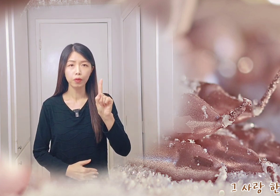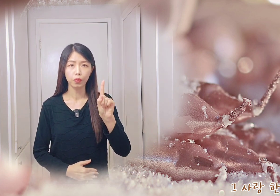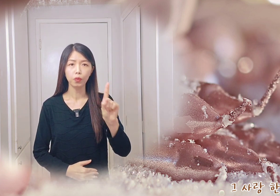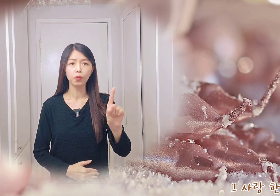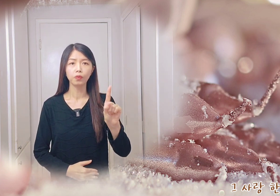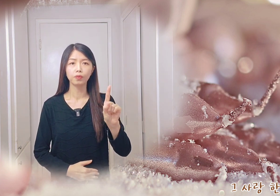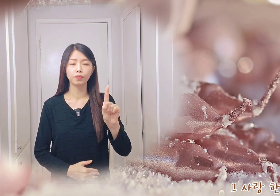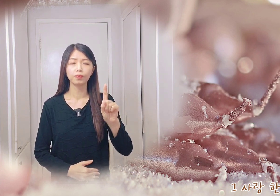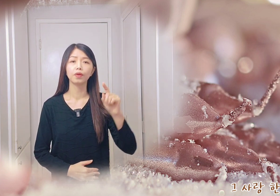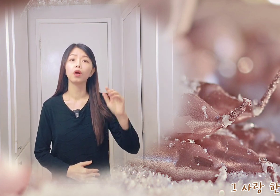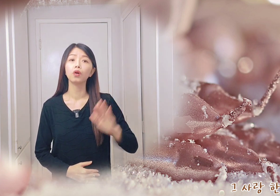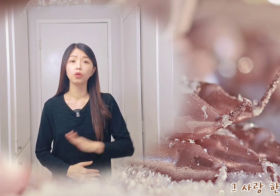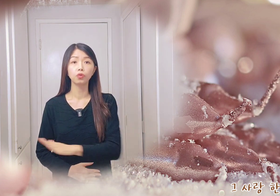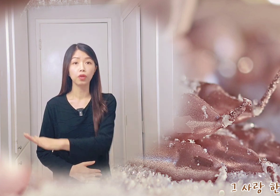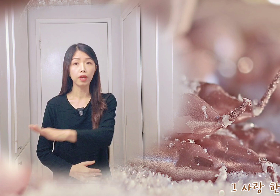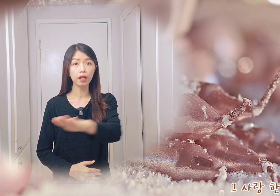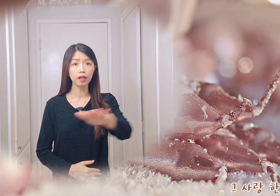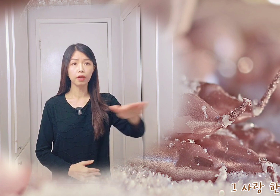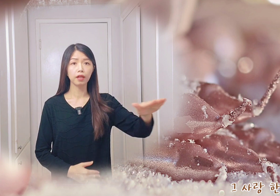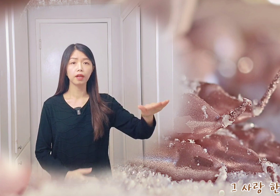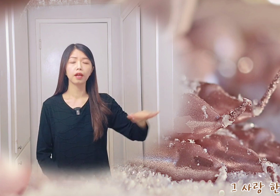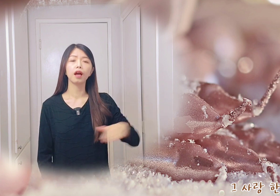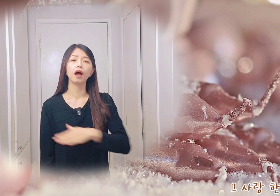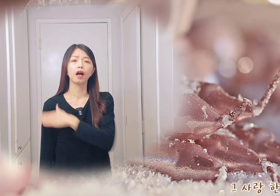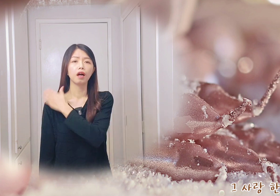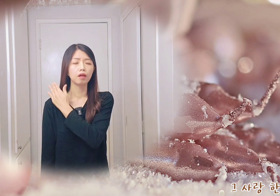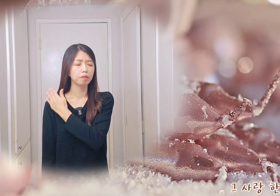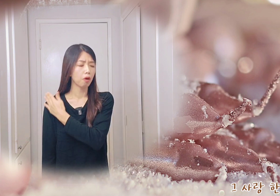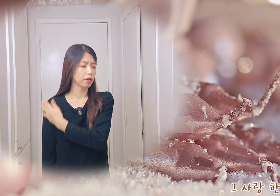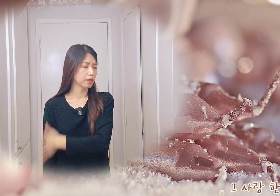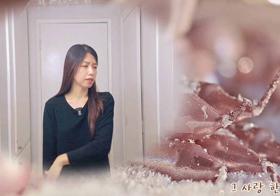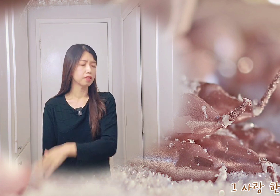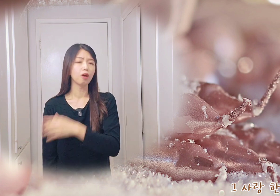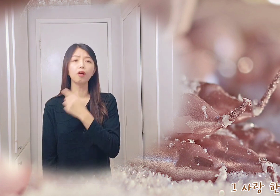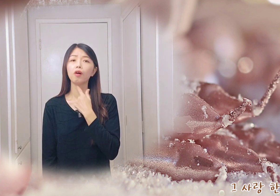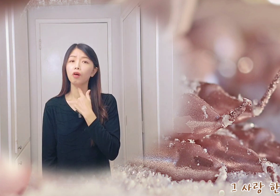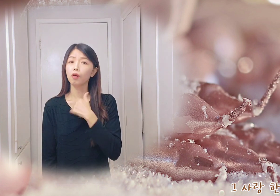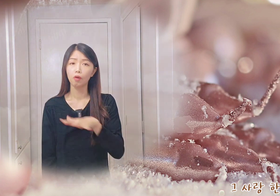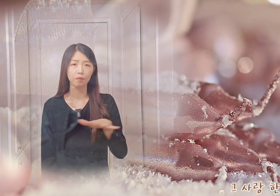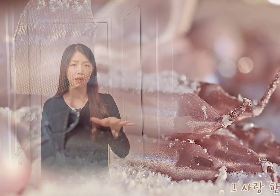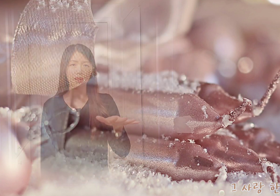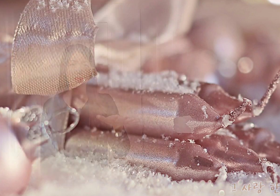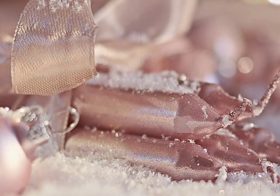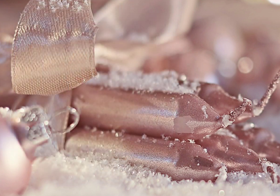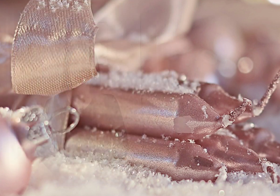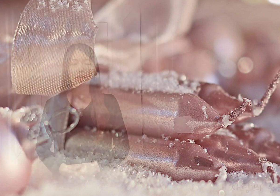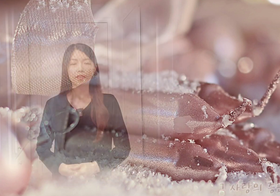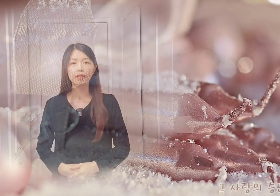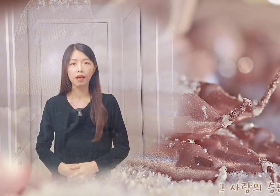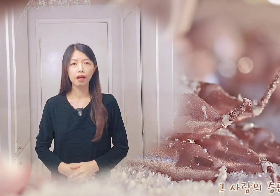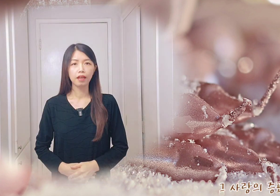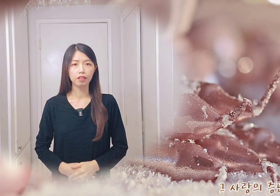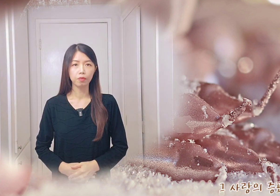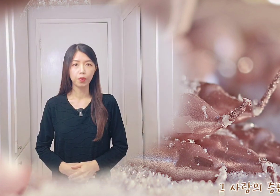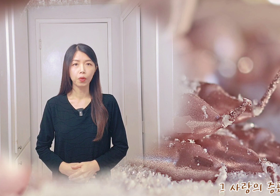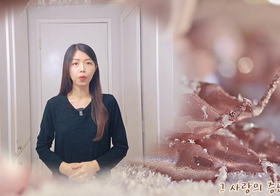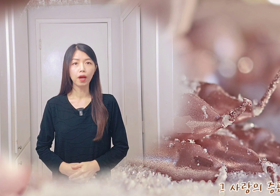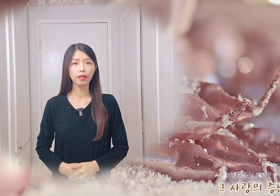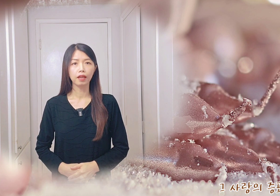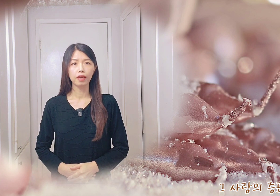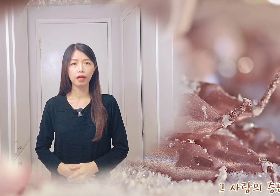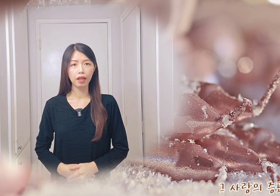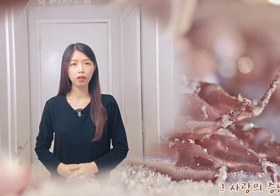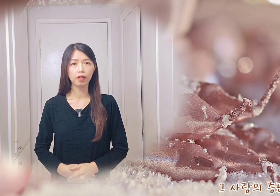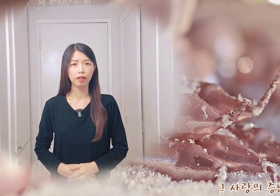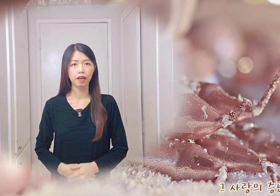한 번도 우릴 버리신 적 없네. 그 사랑의 증표로